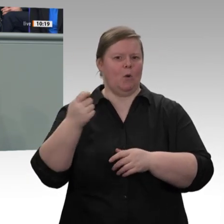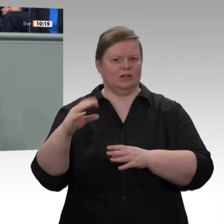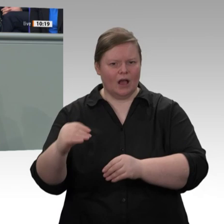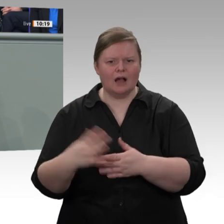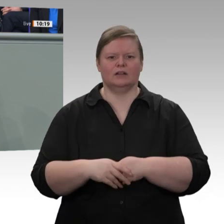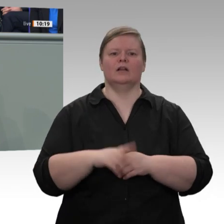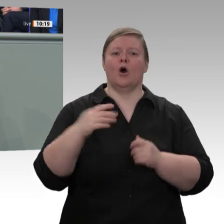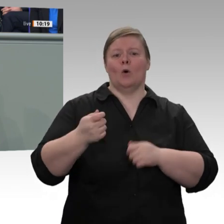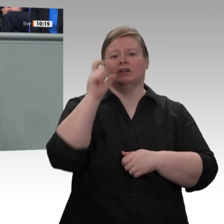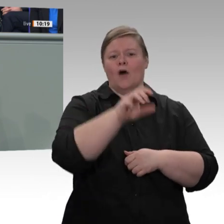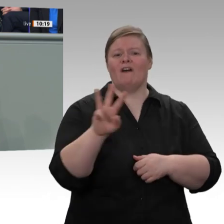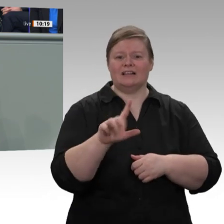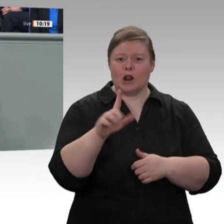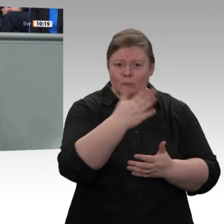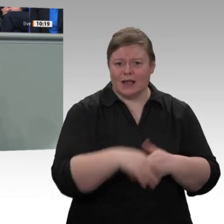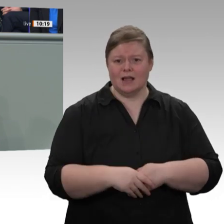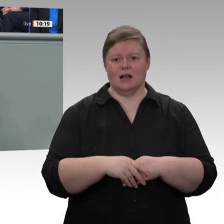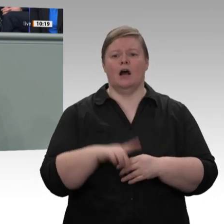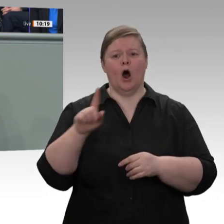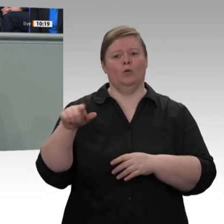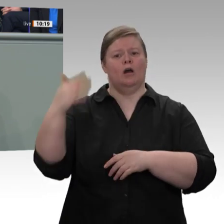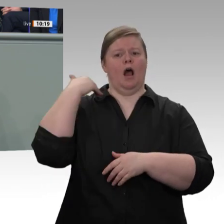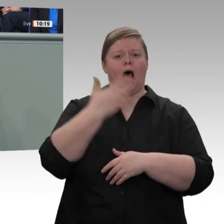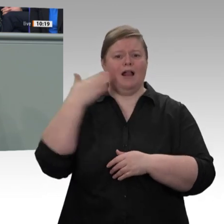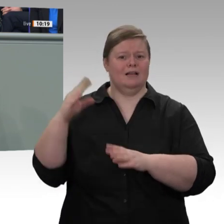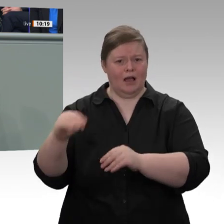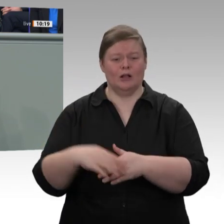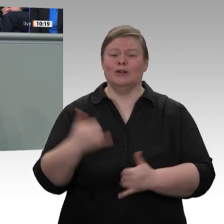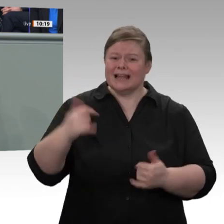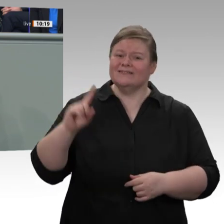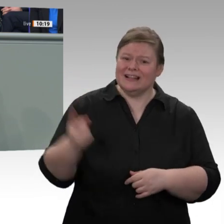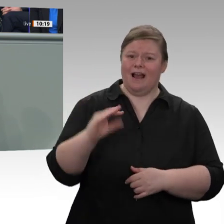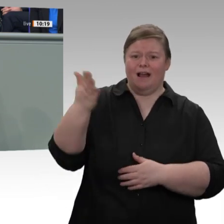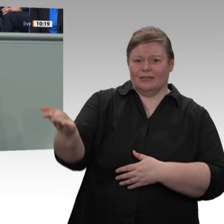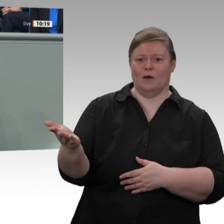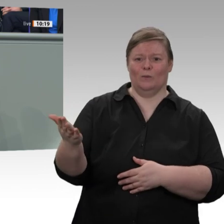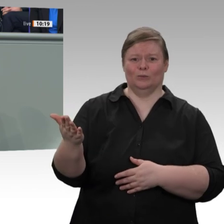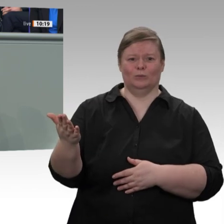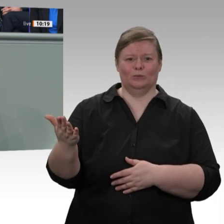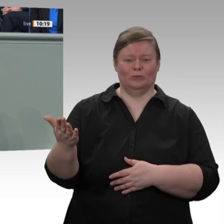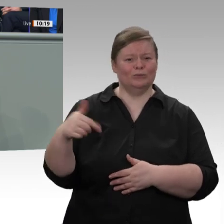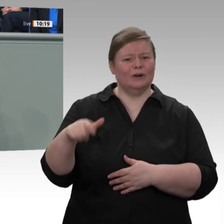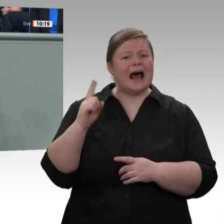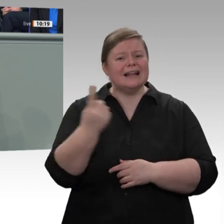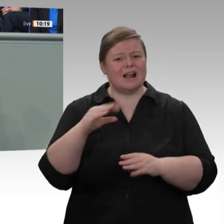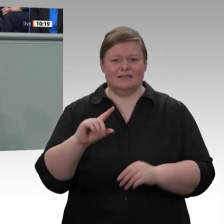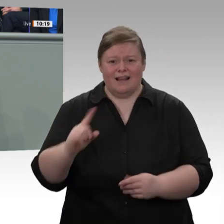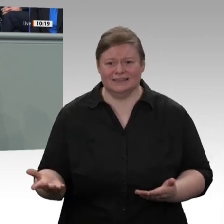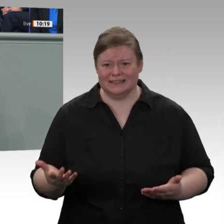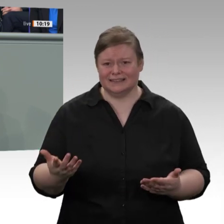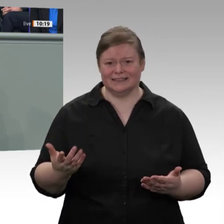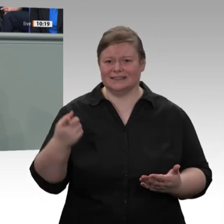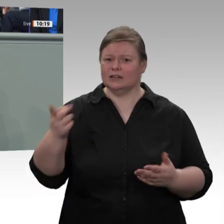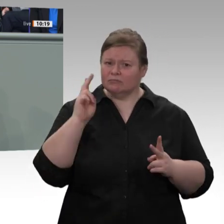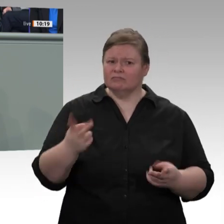Täter hatte Vorbilder. Er konnte sich getragen fühlen von einer Zustimmung Und in diesen Tagen haben wir wieder erleben müssen, dass